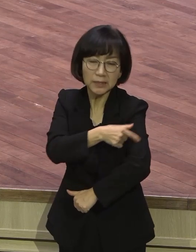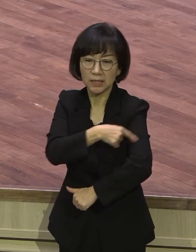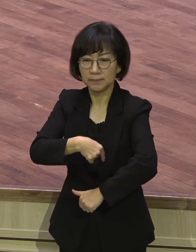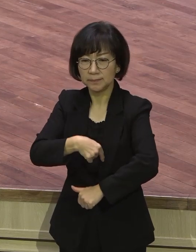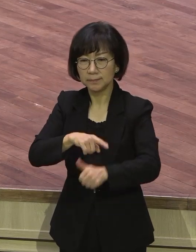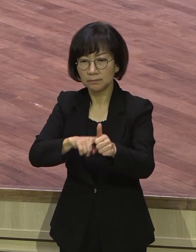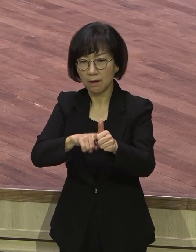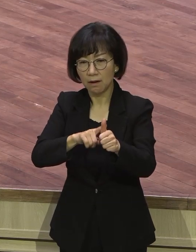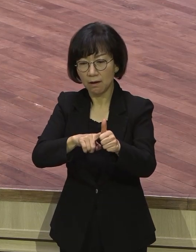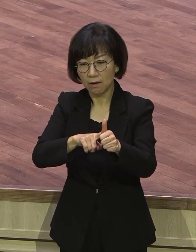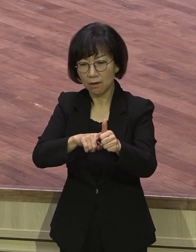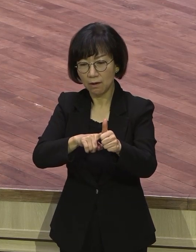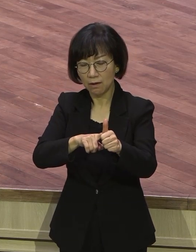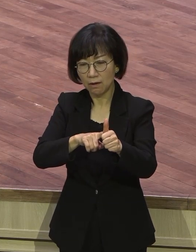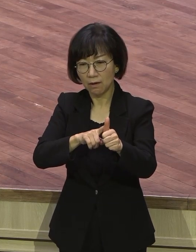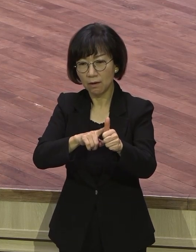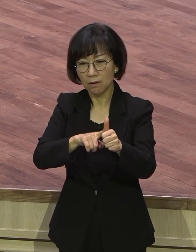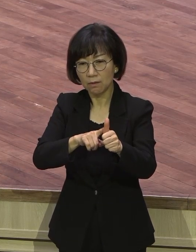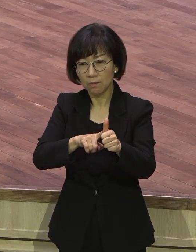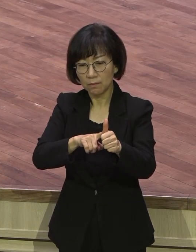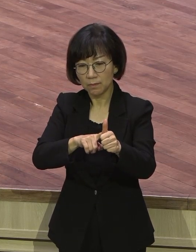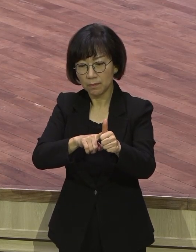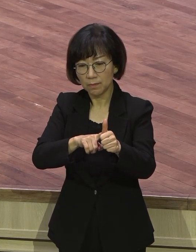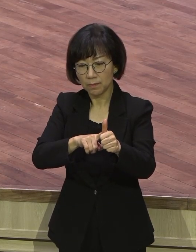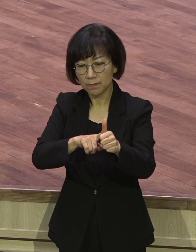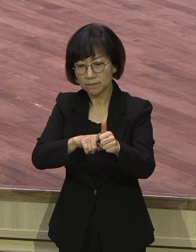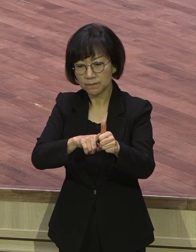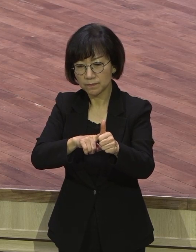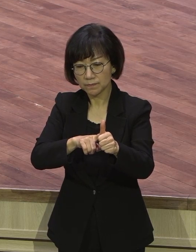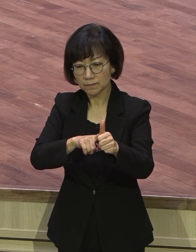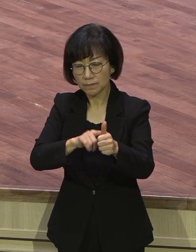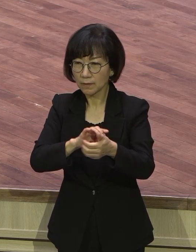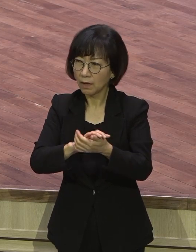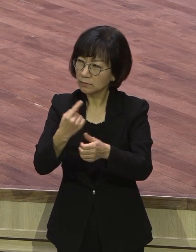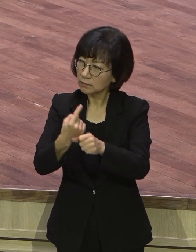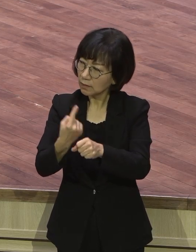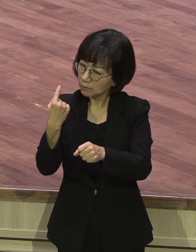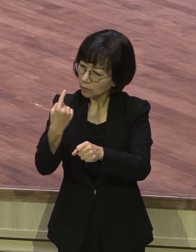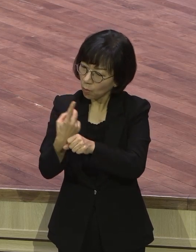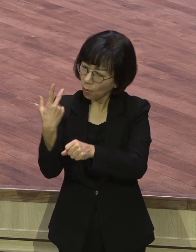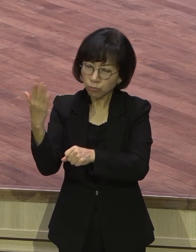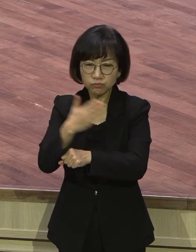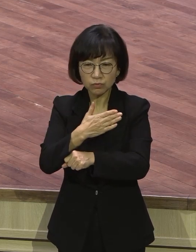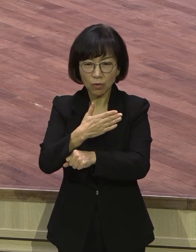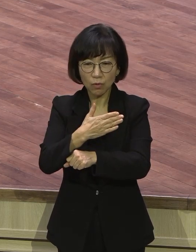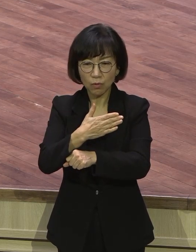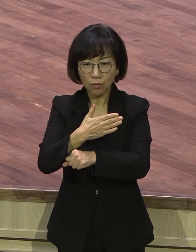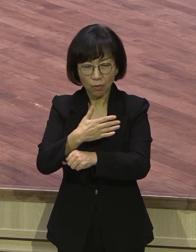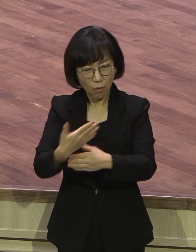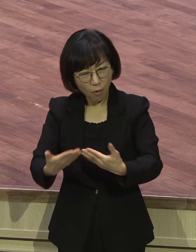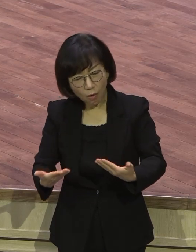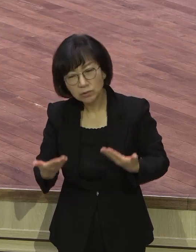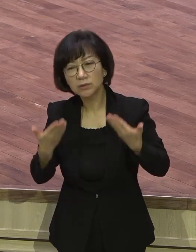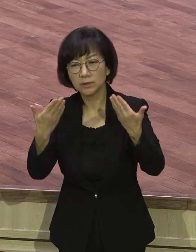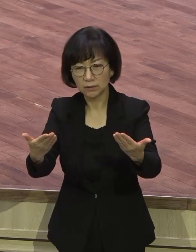오래됐대요 일시적으로 한 게 아니라 벌써 작년부터 오래됐다 헌신한지가